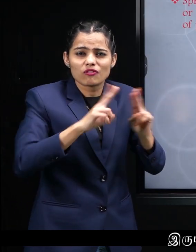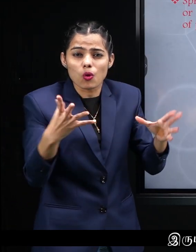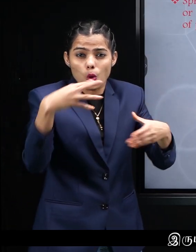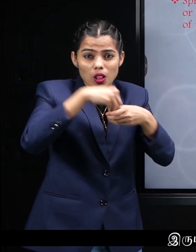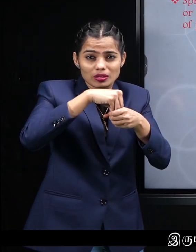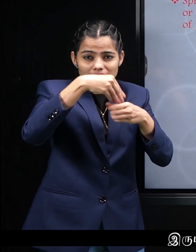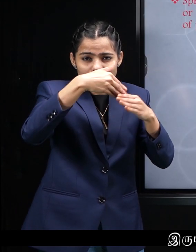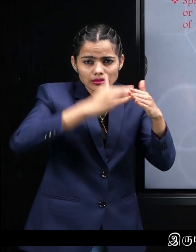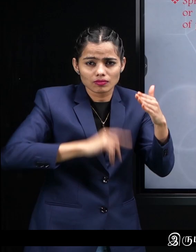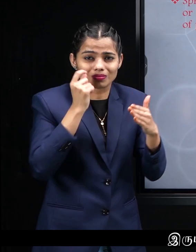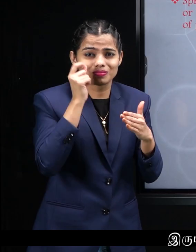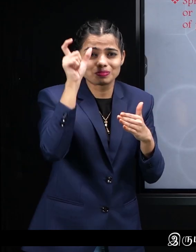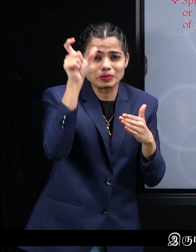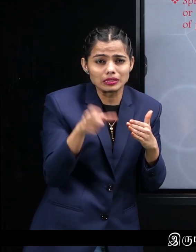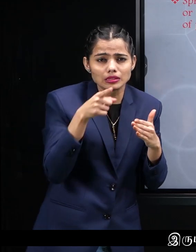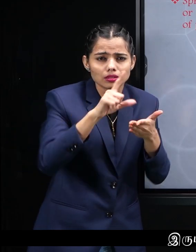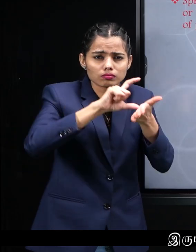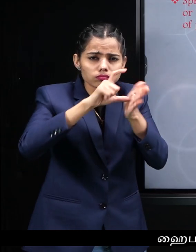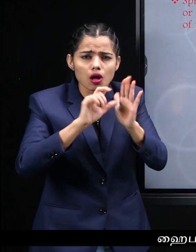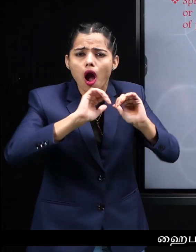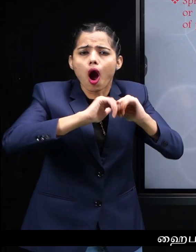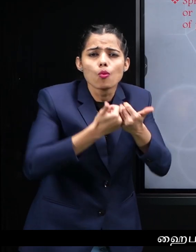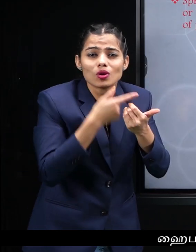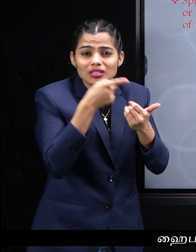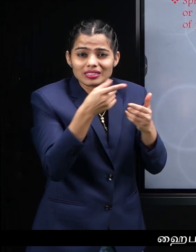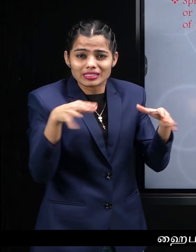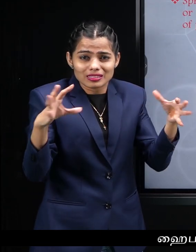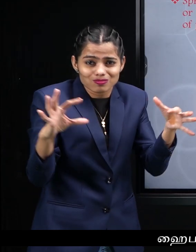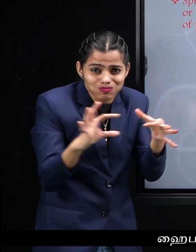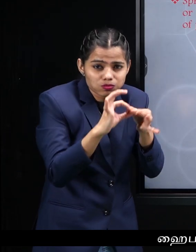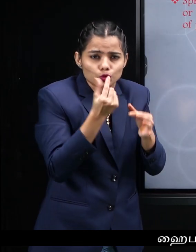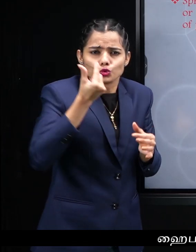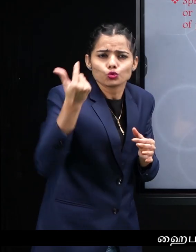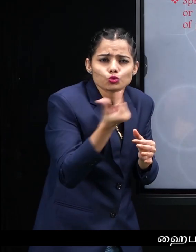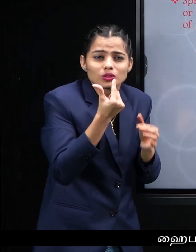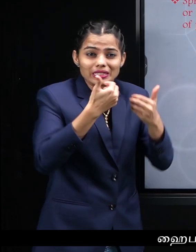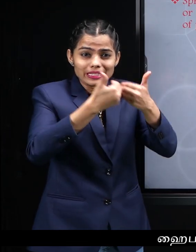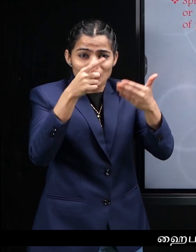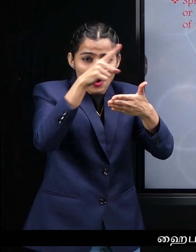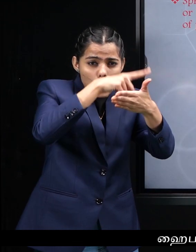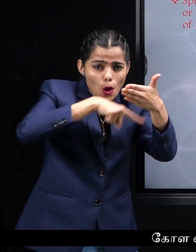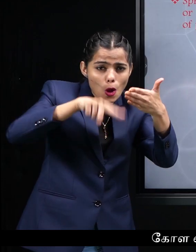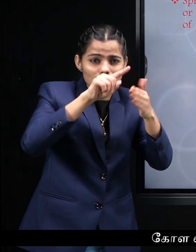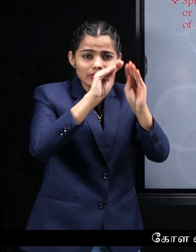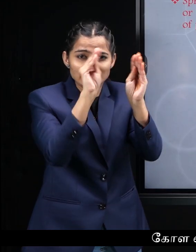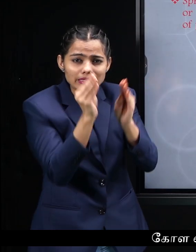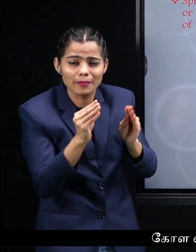இது பொதுவாக கோள வடிவியல் மற்றும் ஹைபர்போலிக் வடிவவியலை விவரிக்க பயன்படுகிறது. கோள வடிவவியல்